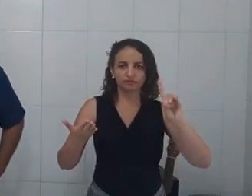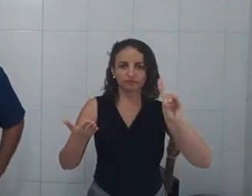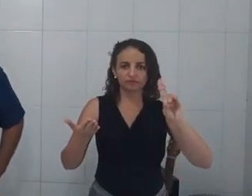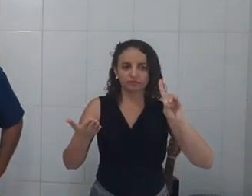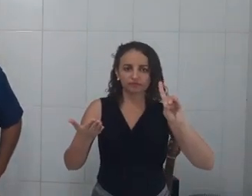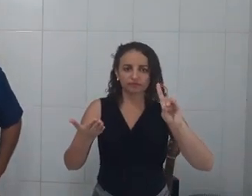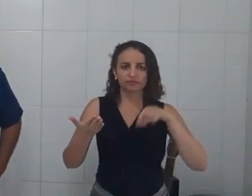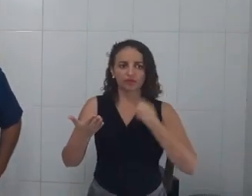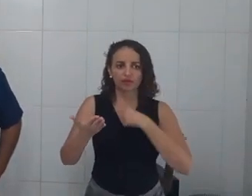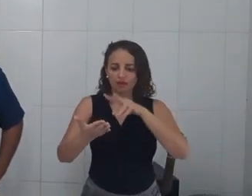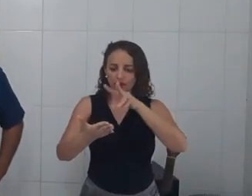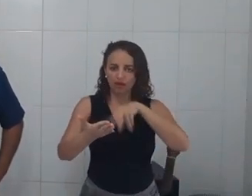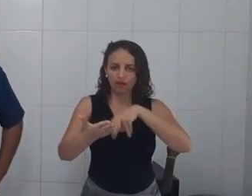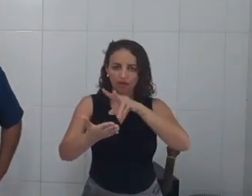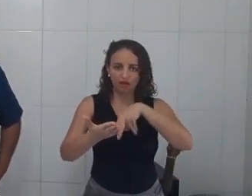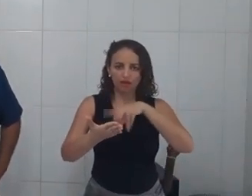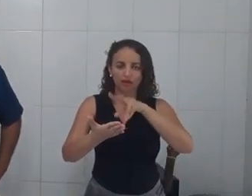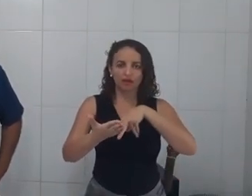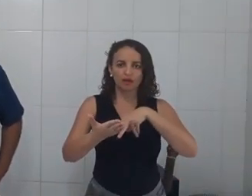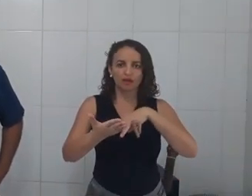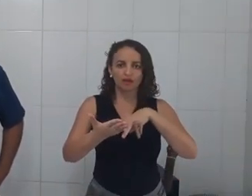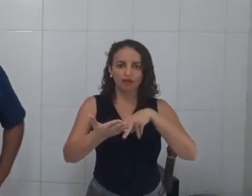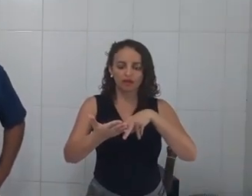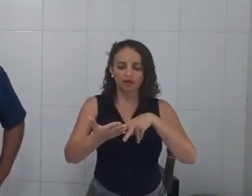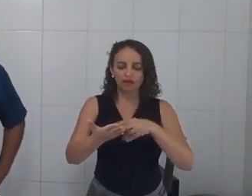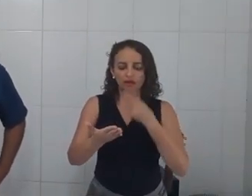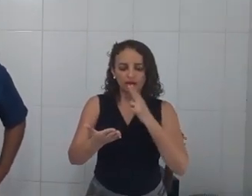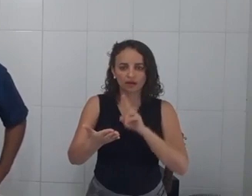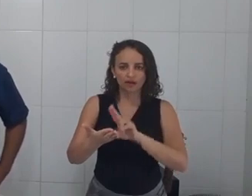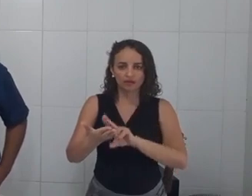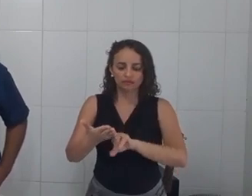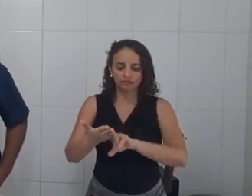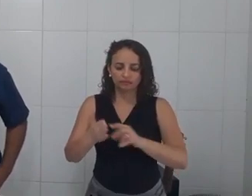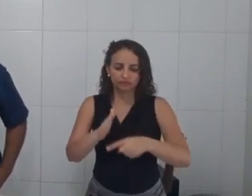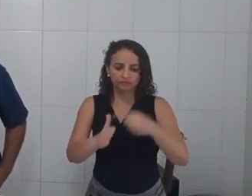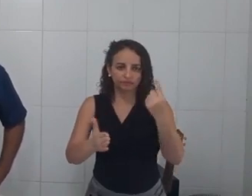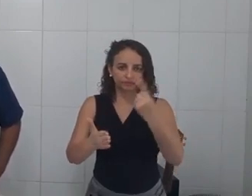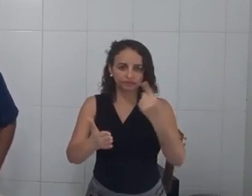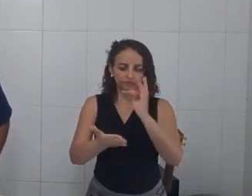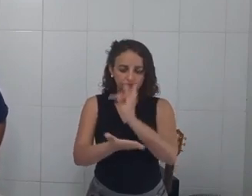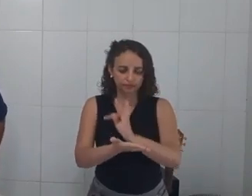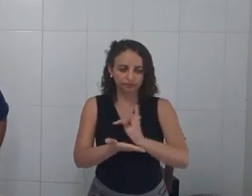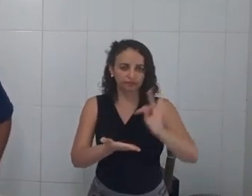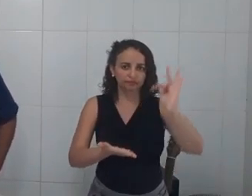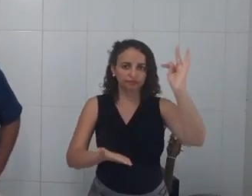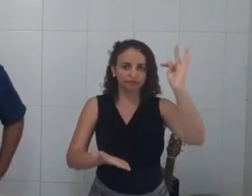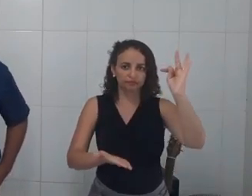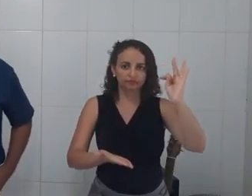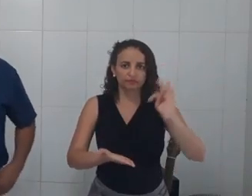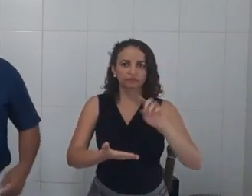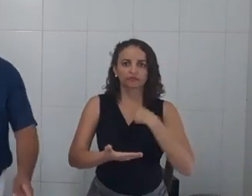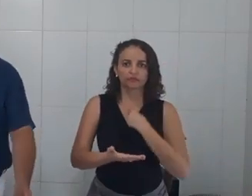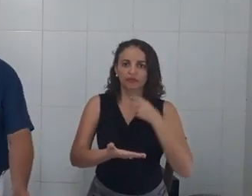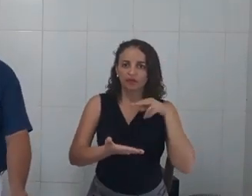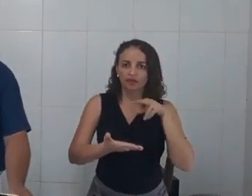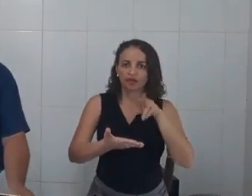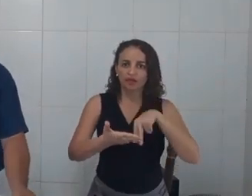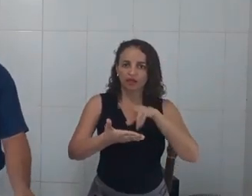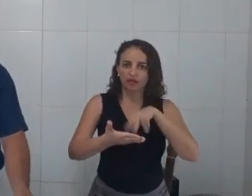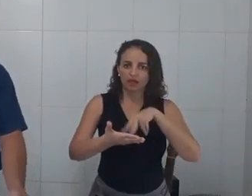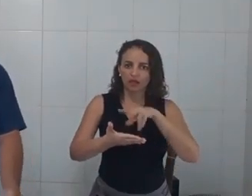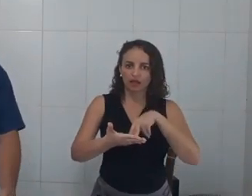Senhor e vamos ler aqui a carta de 1 Tessalonicenses. E nós vamos ver uma